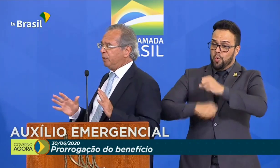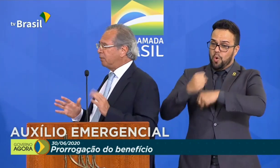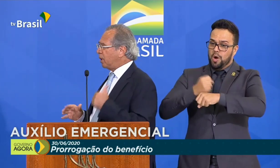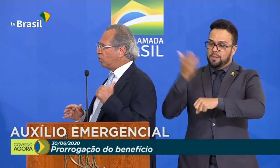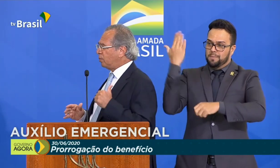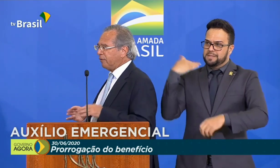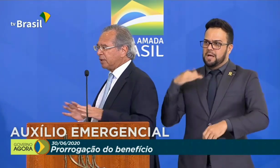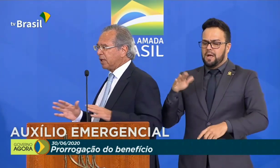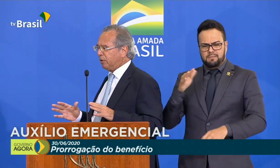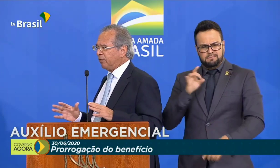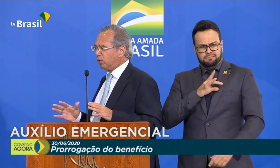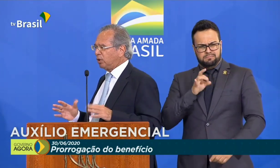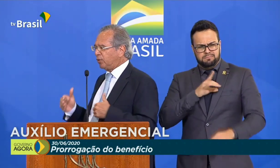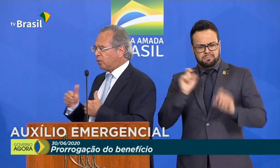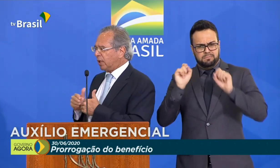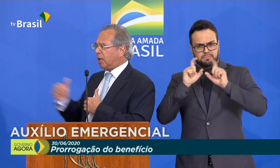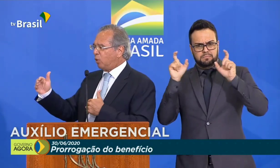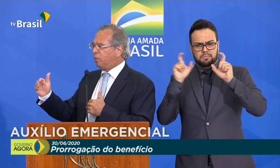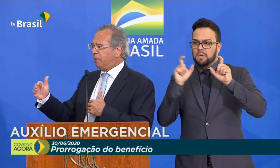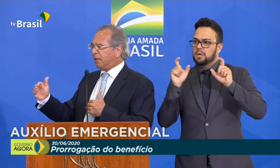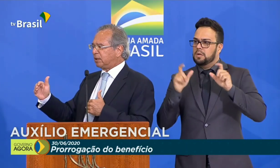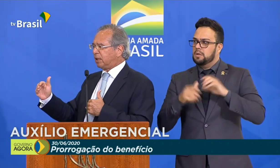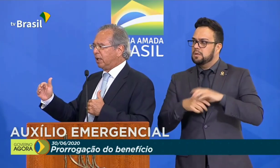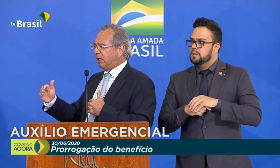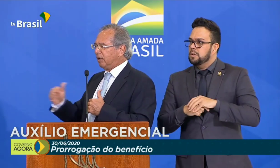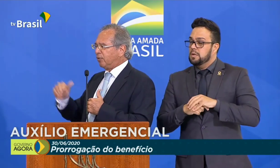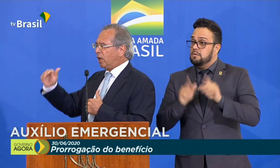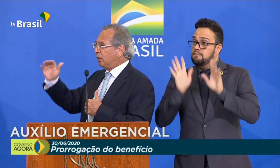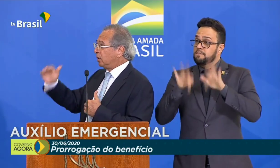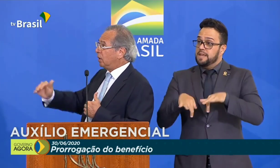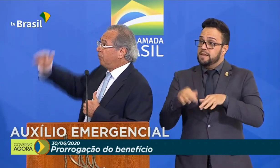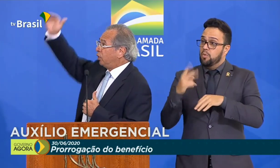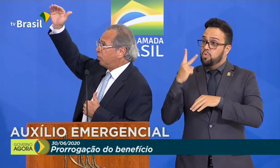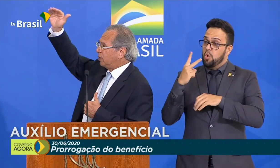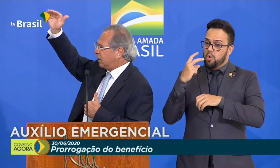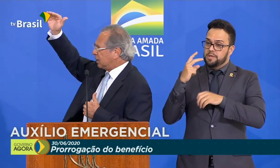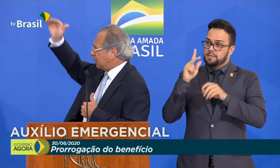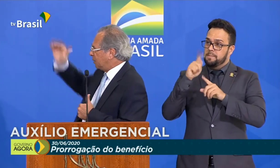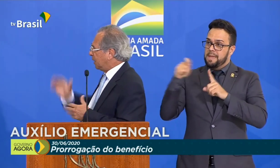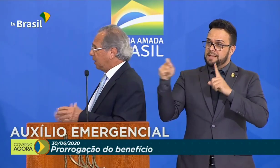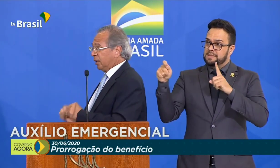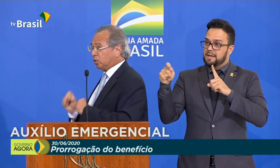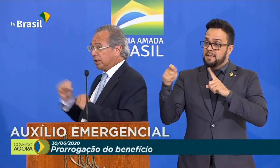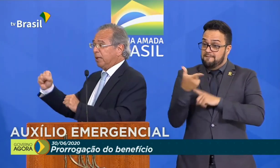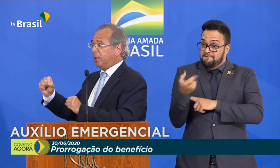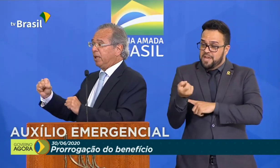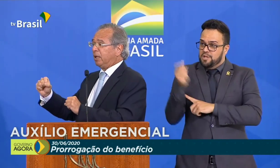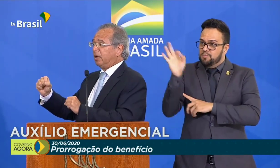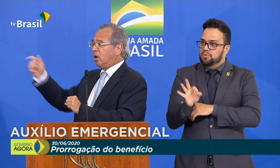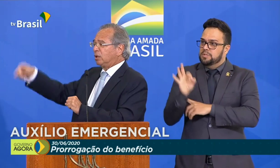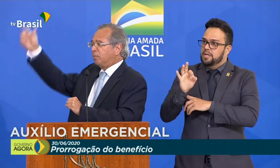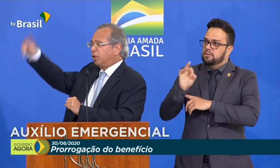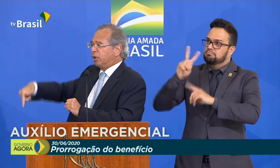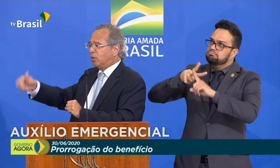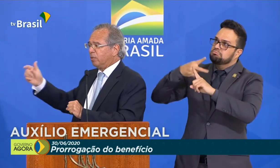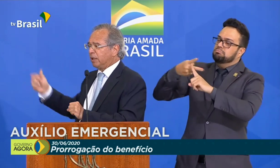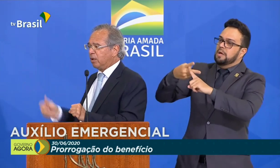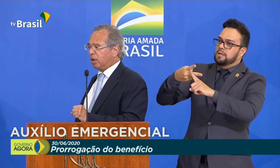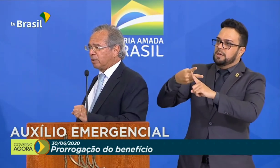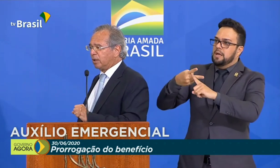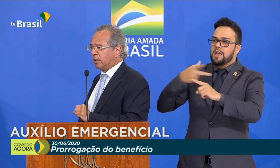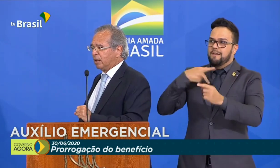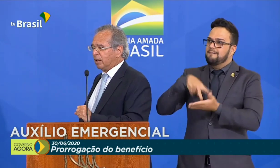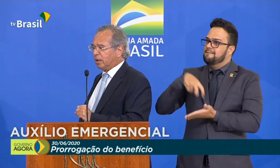fico até com medo, porque a última vez que ele me falou isso foi quando acabou o bimestre, e ele falou, olha, nós estamos 20% acima. Eu celebrei e logo depois chegou